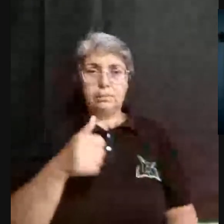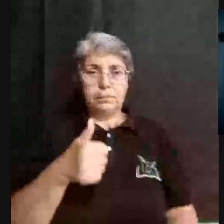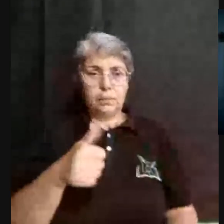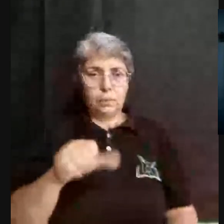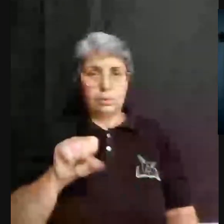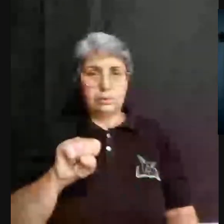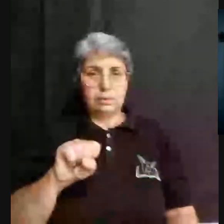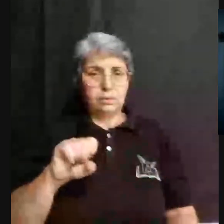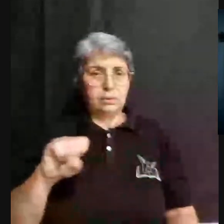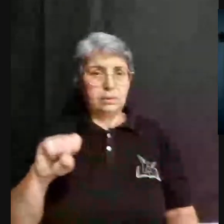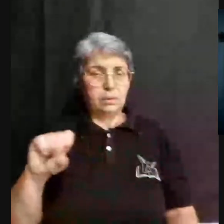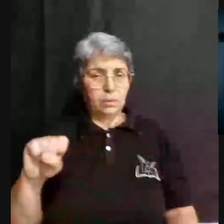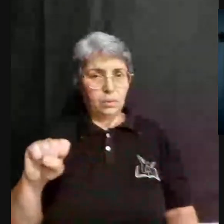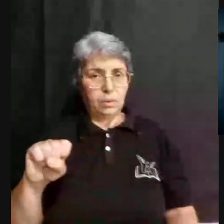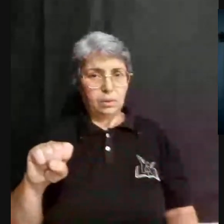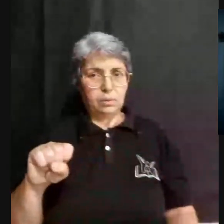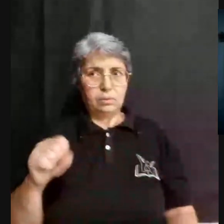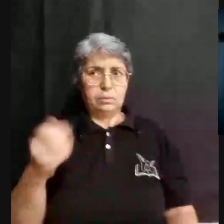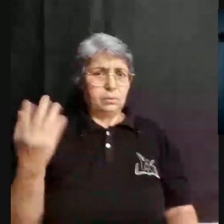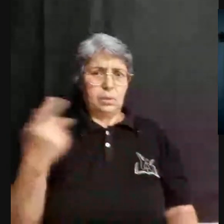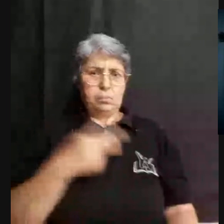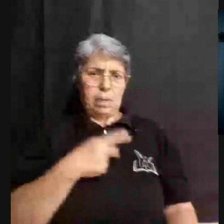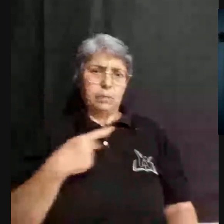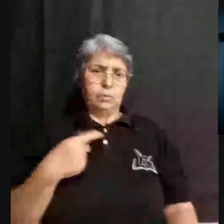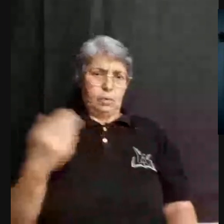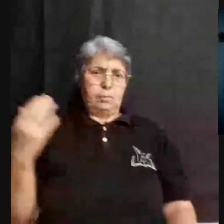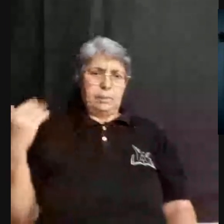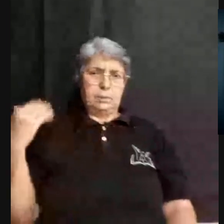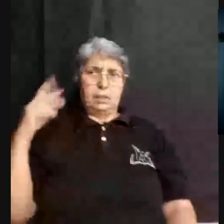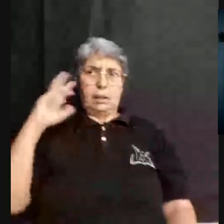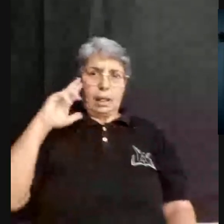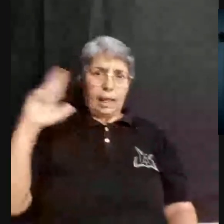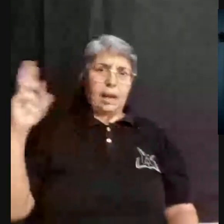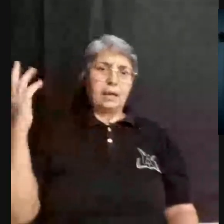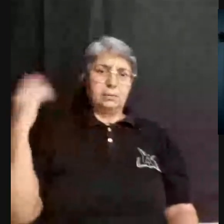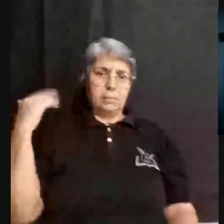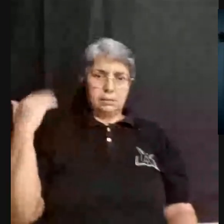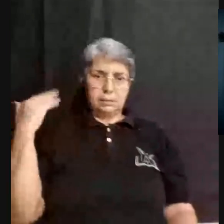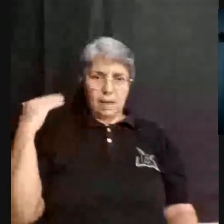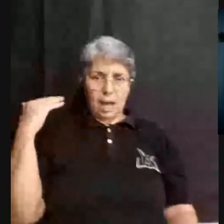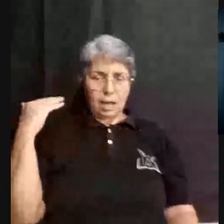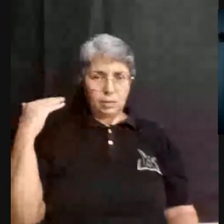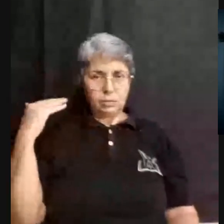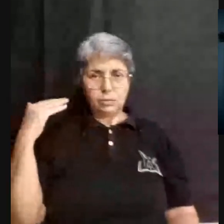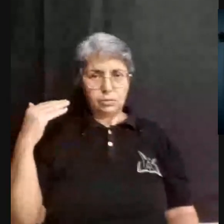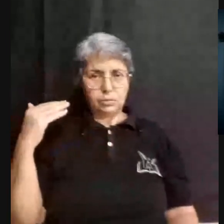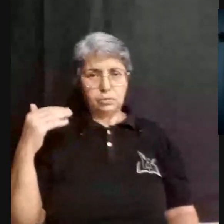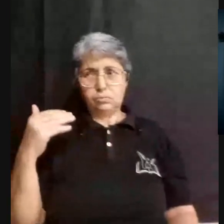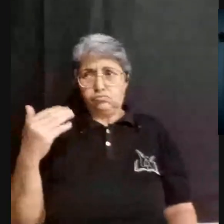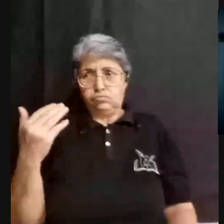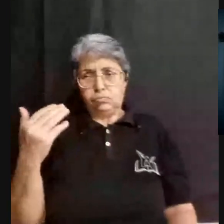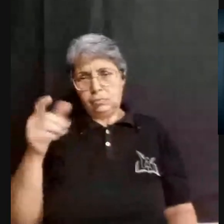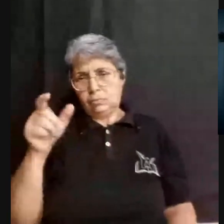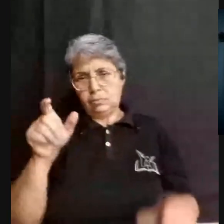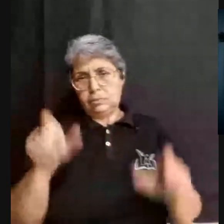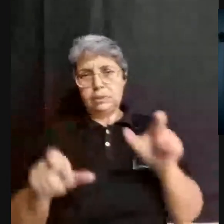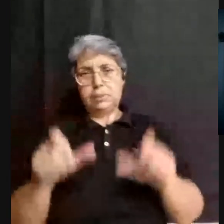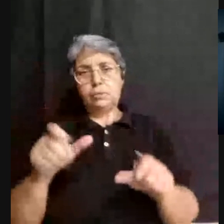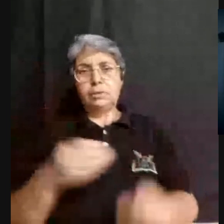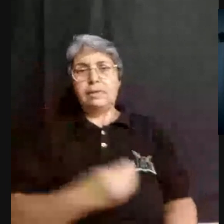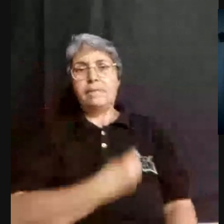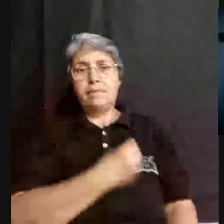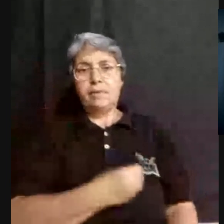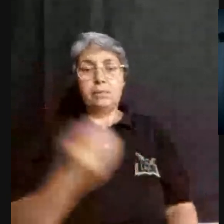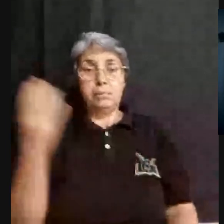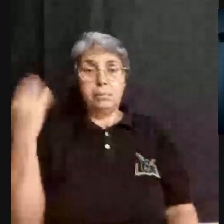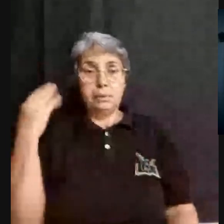pastores que viveram nessa época, ou à liderança que viveu nessa época, ou aos membros que viveram nessa época. Aqui eu estou me referindo a